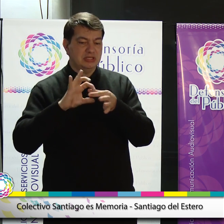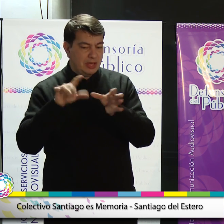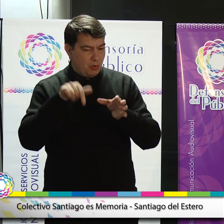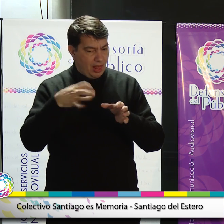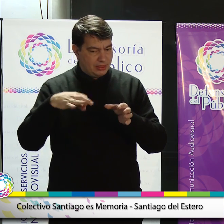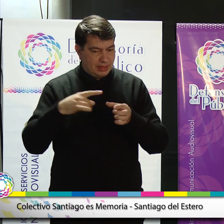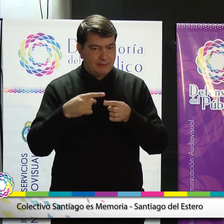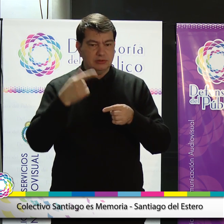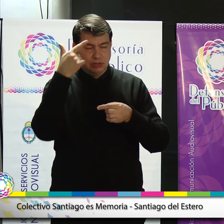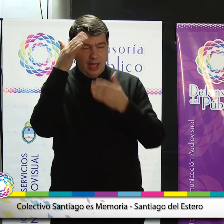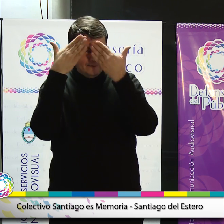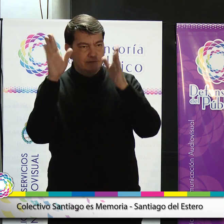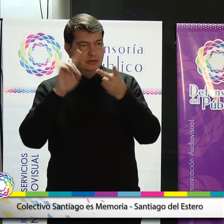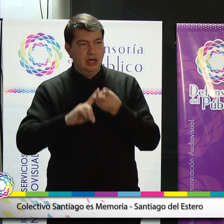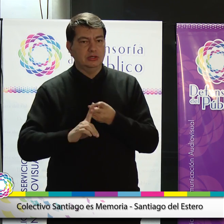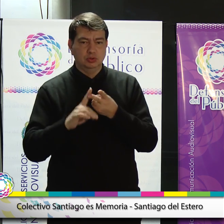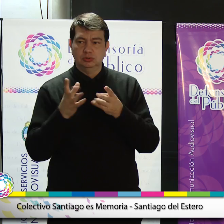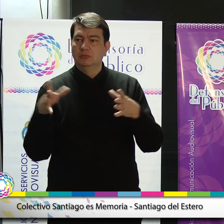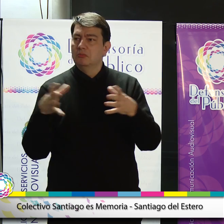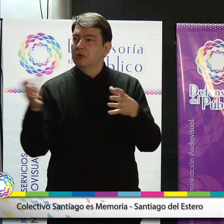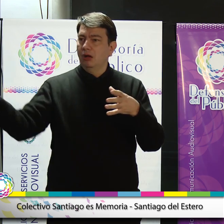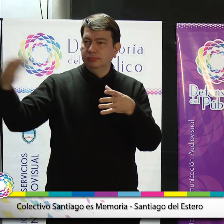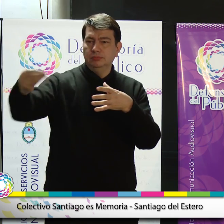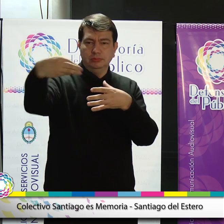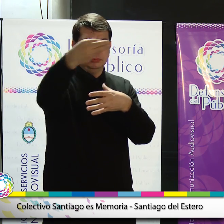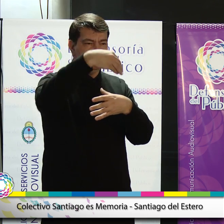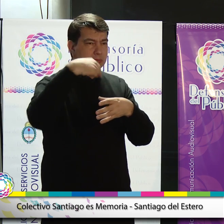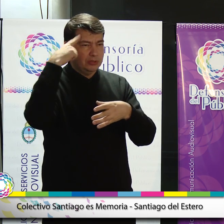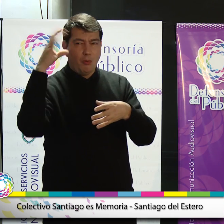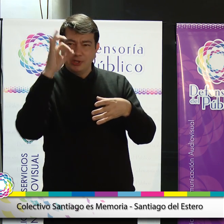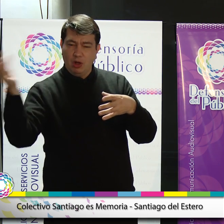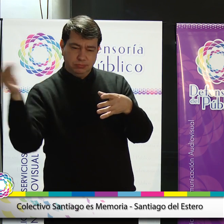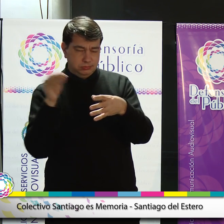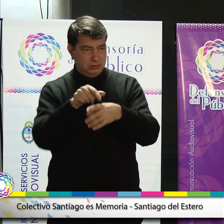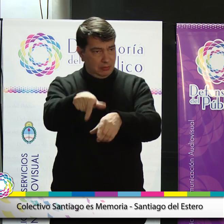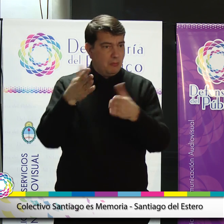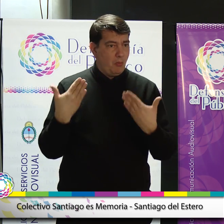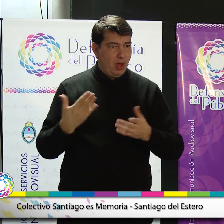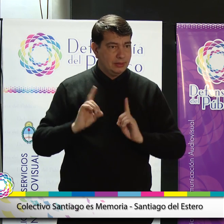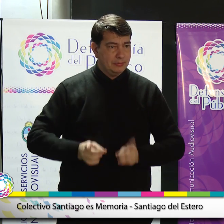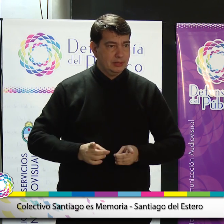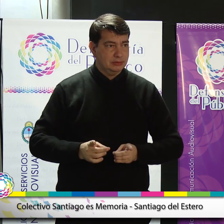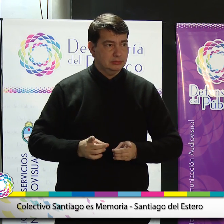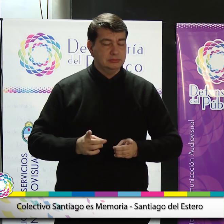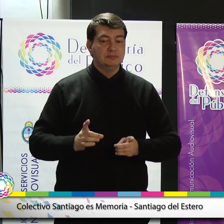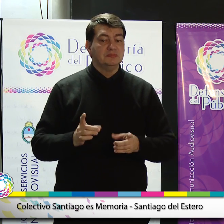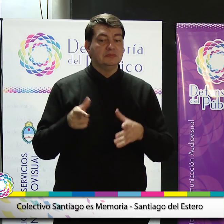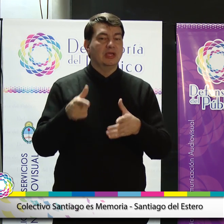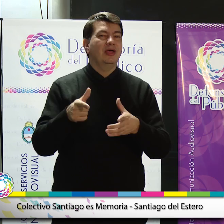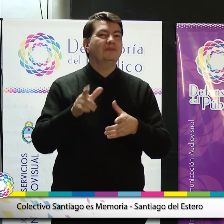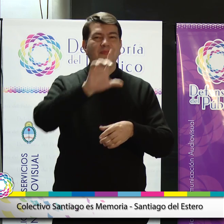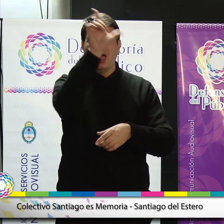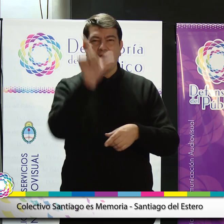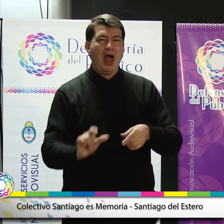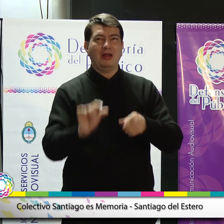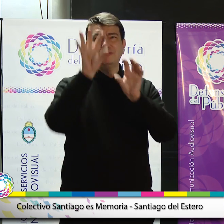plurales e inclusivos en fin y que sean sobre todo federales